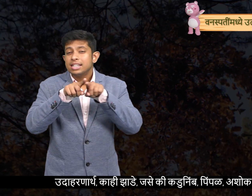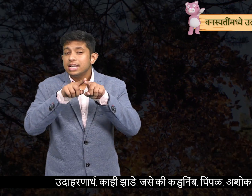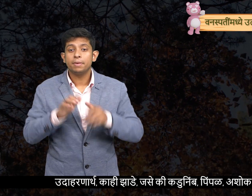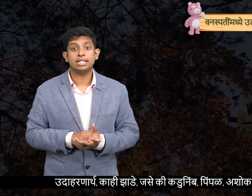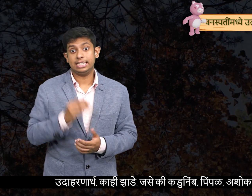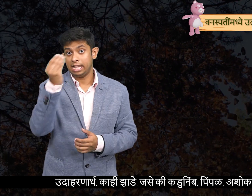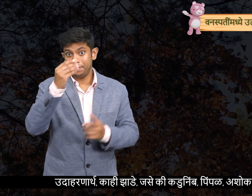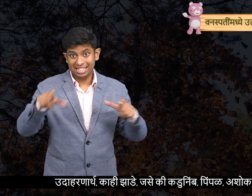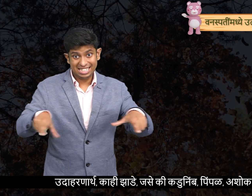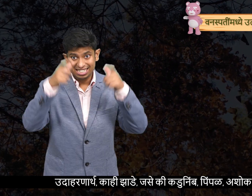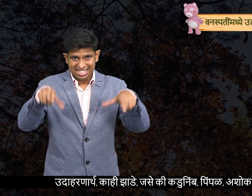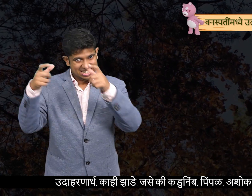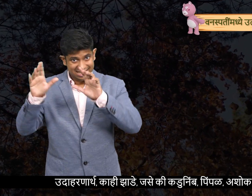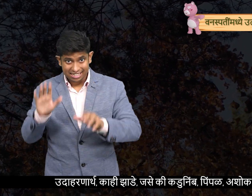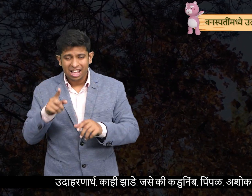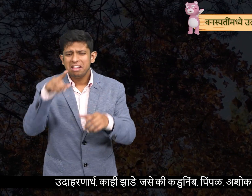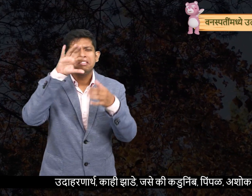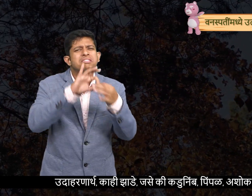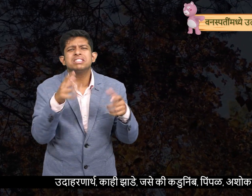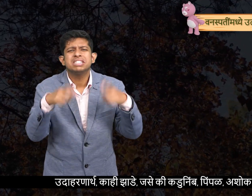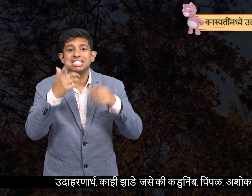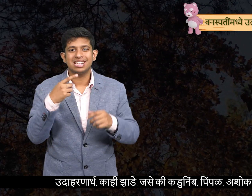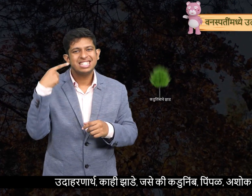उदाहरणार्थ, काही झाडे